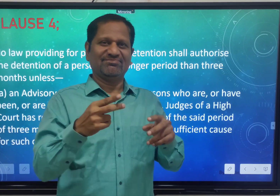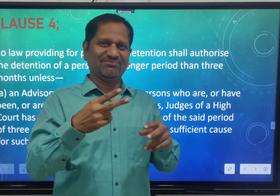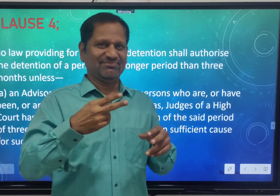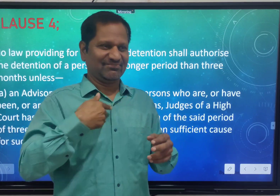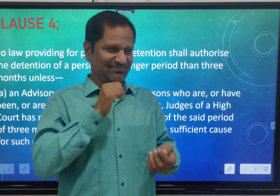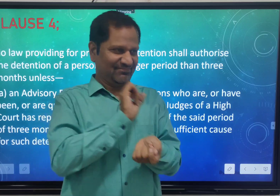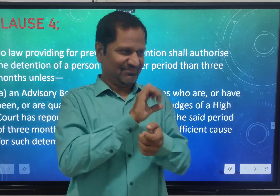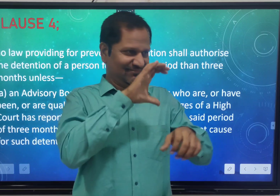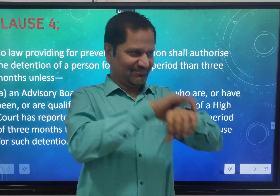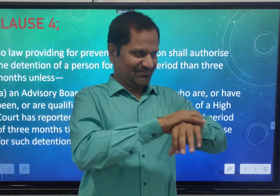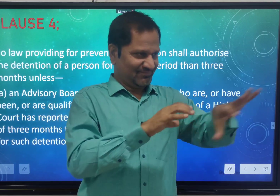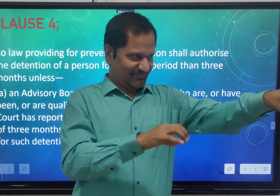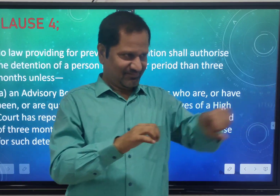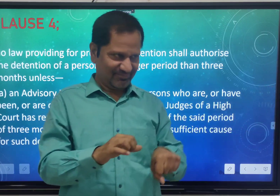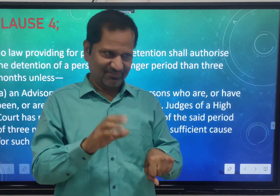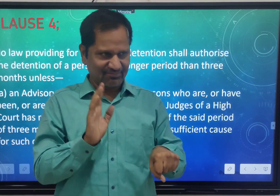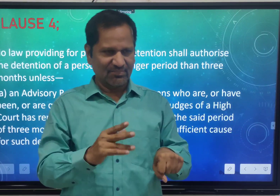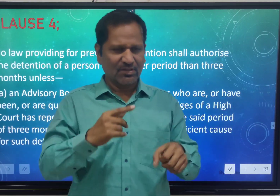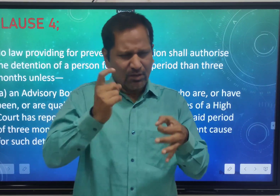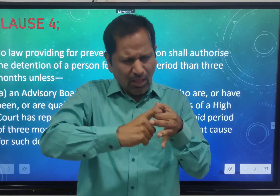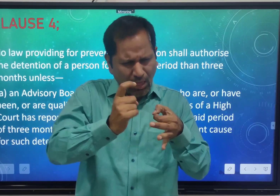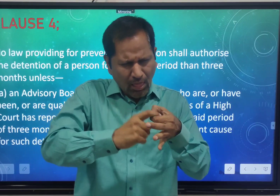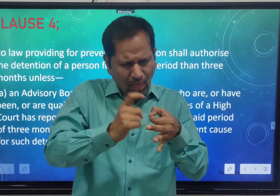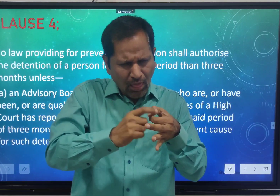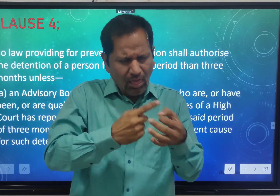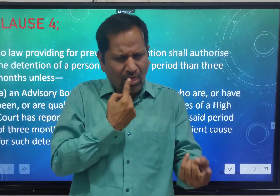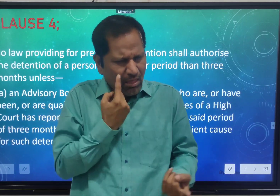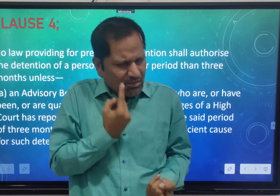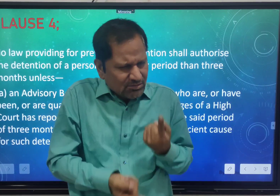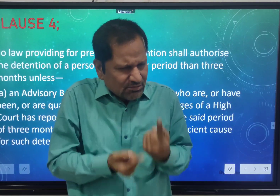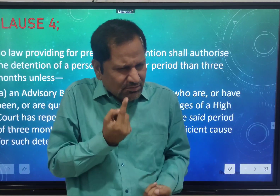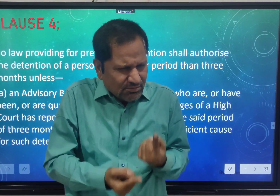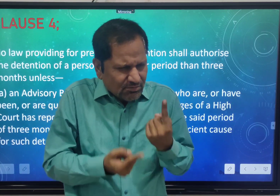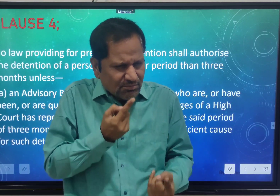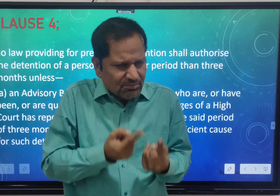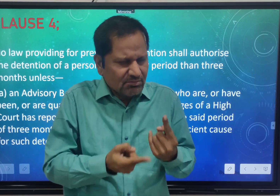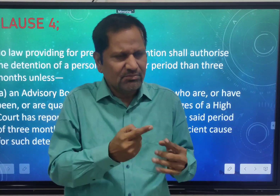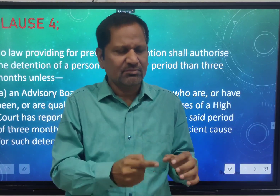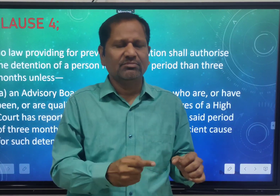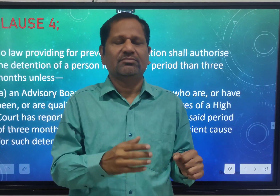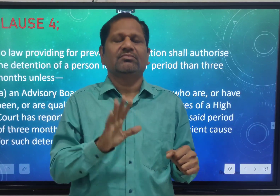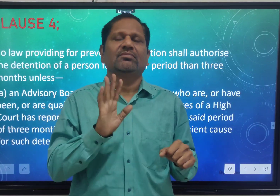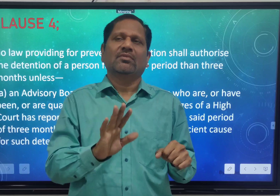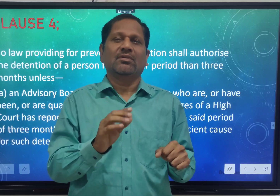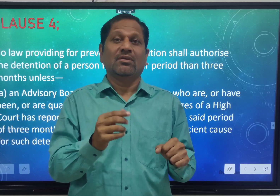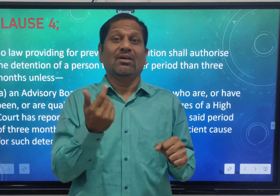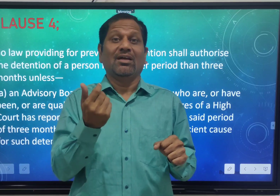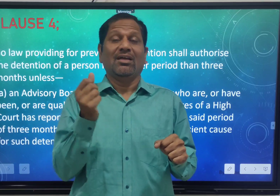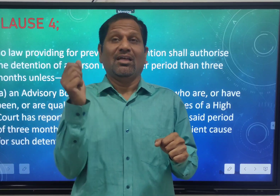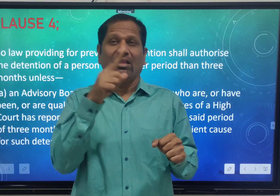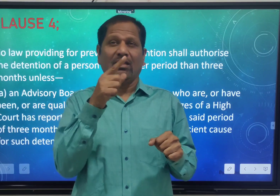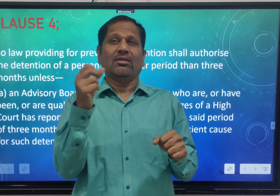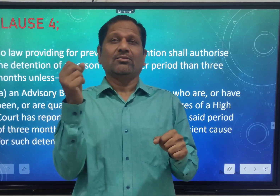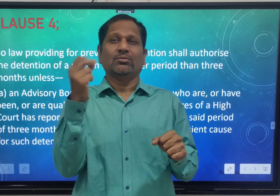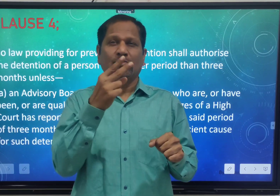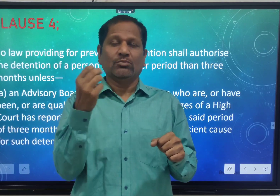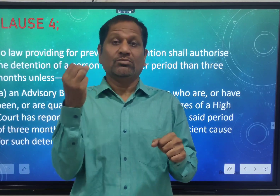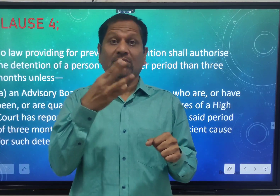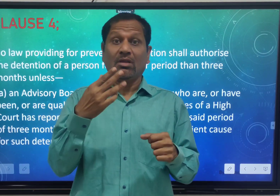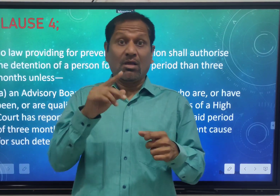for longer period than 3 months unless, सबसे बड़ी बात है कि 3 महीने से ज़्यादा डिटेंशन नहीं रखा जा